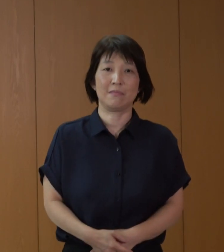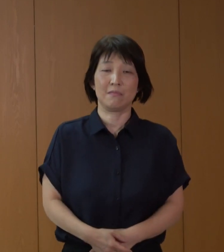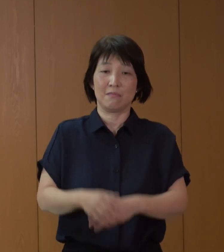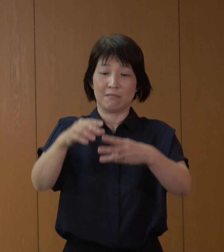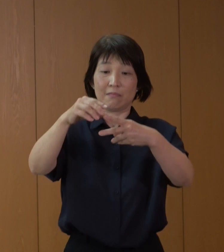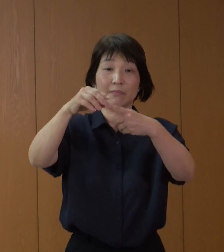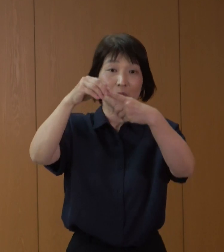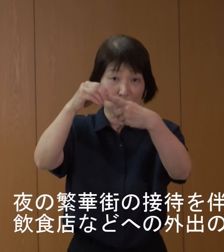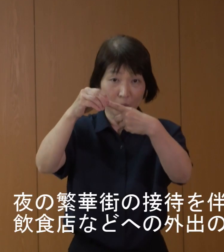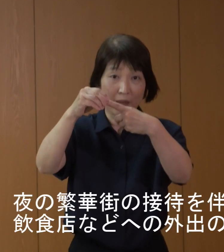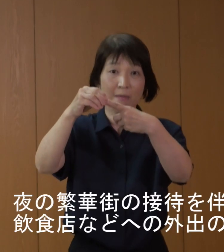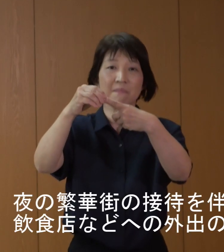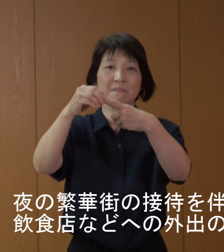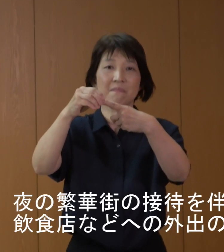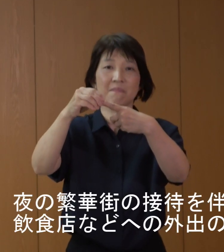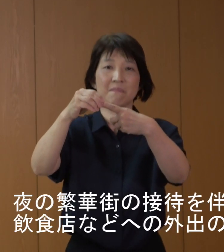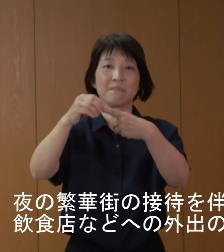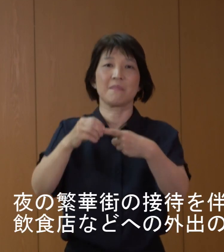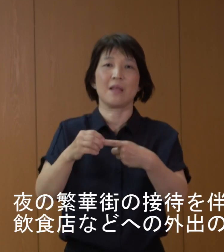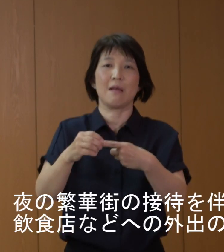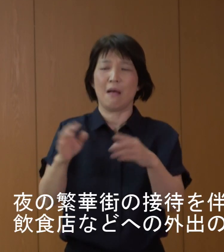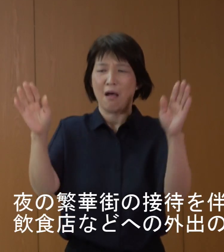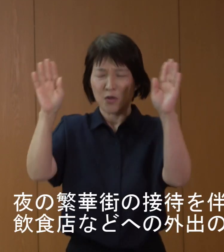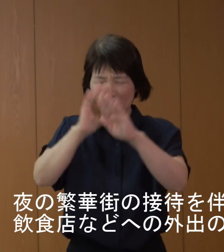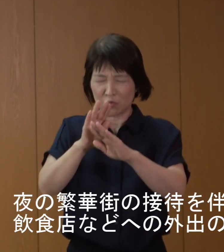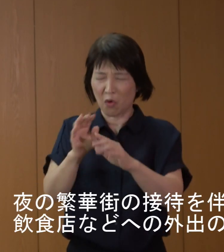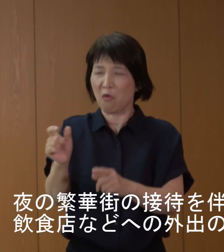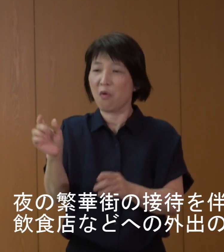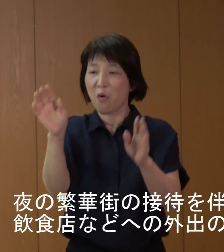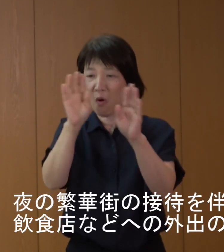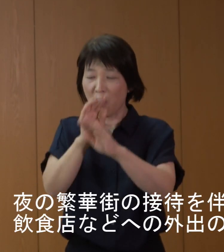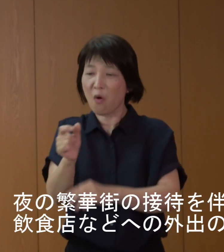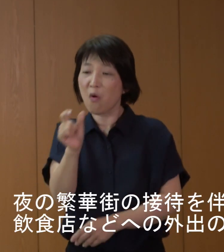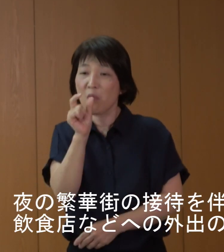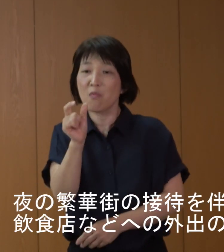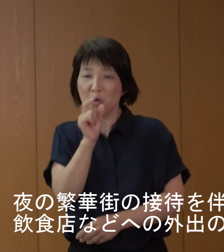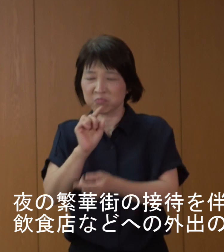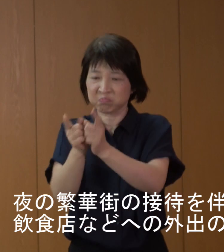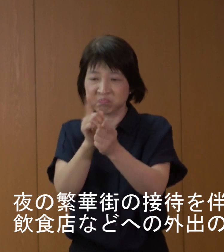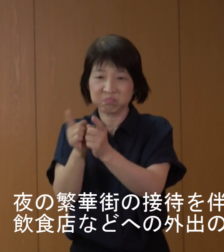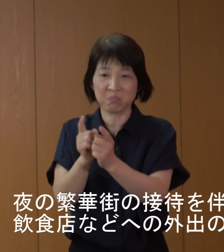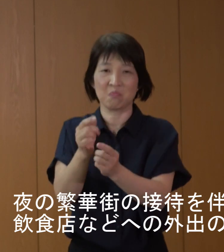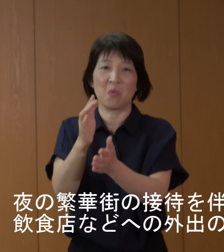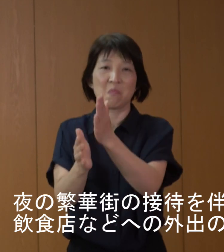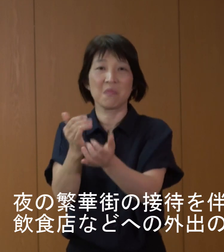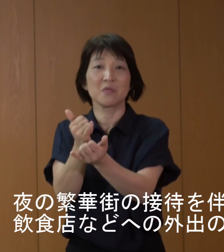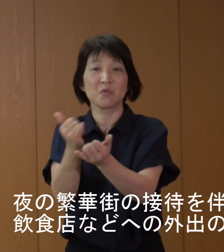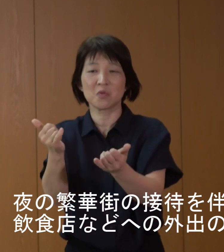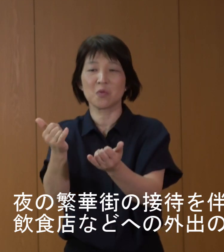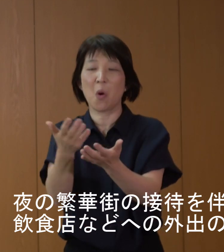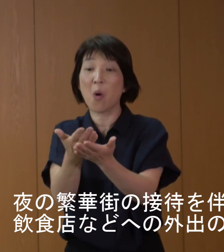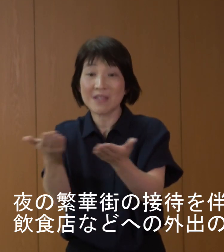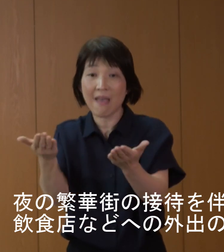まず第1点は、夜の繁華街の接待を伴う飲食店などへの外出